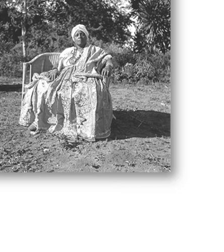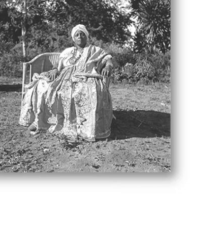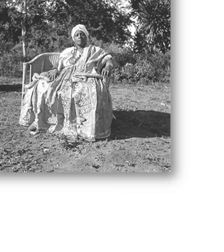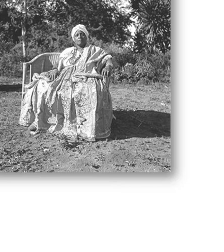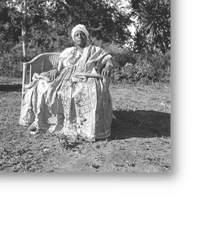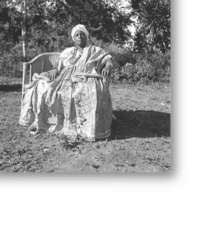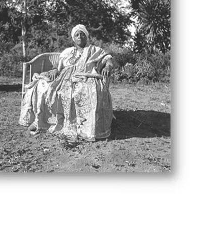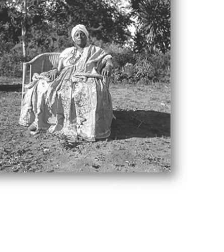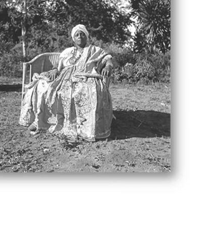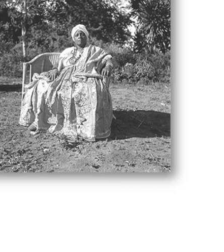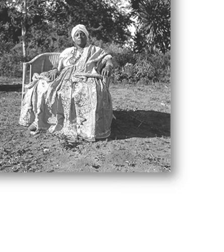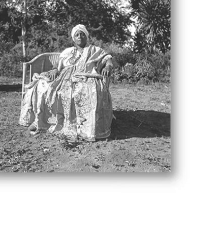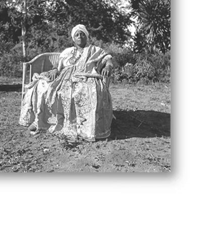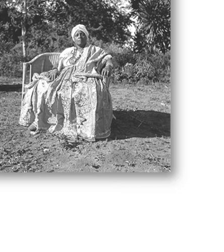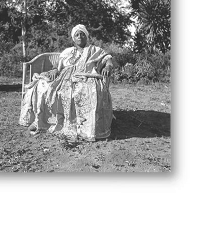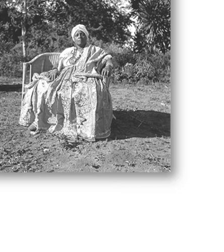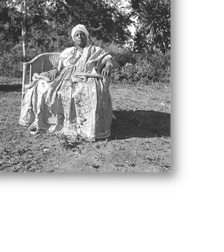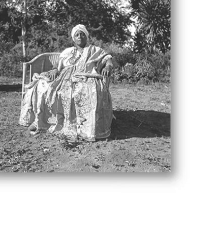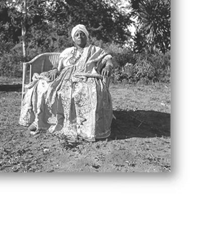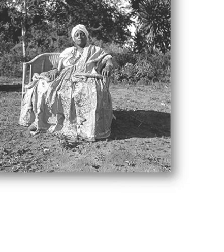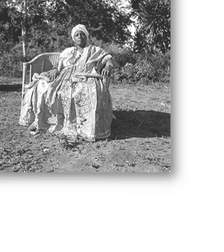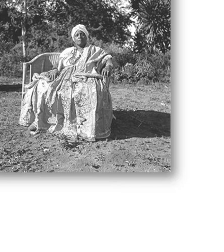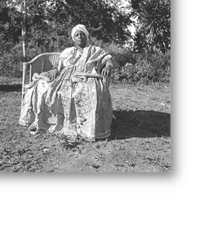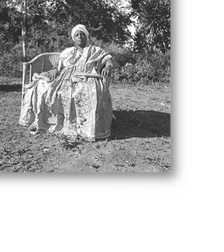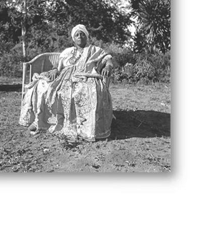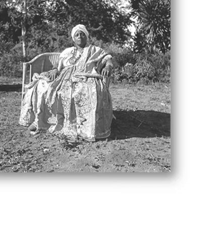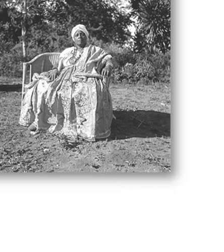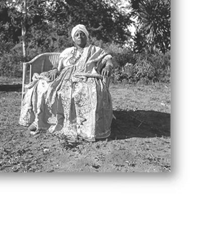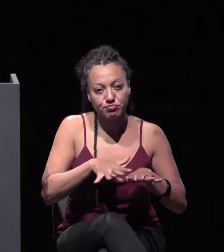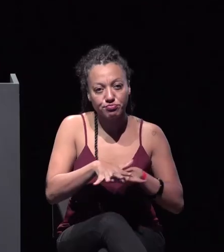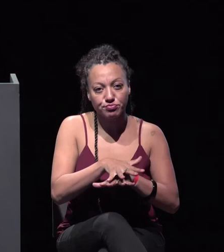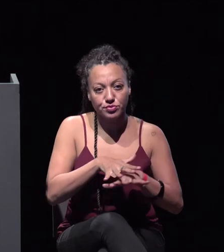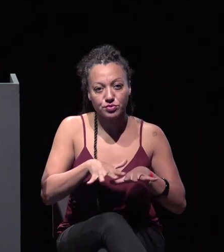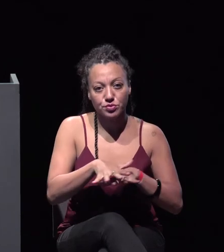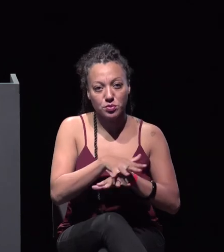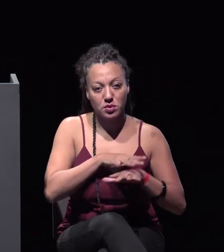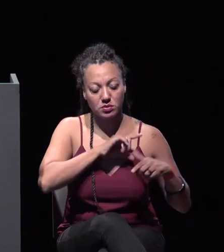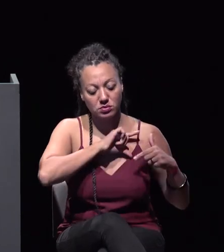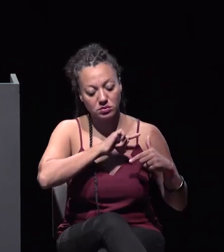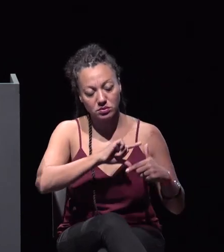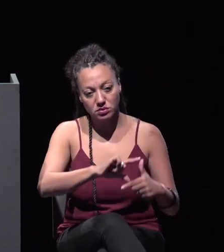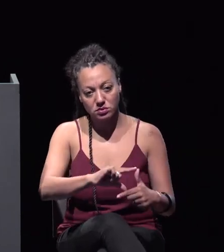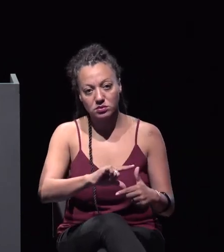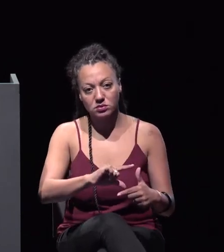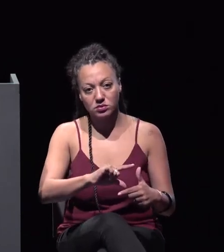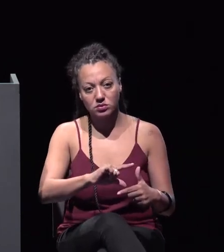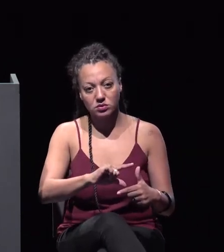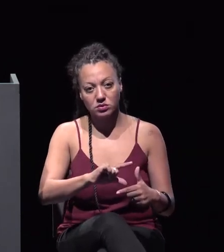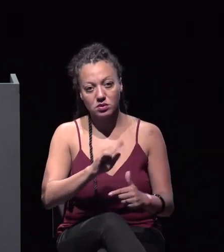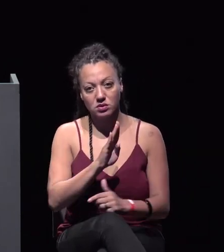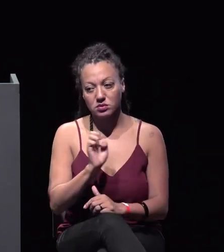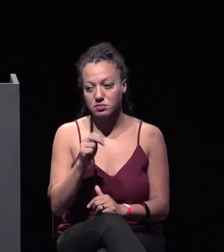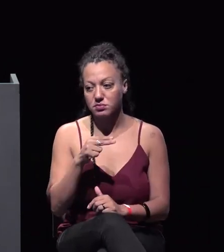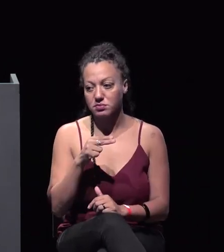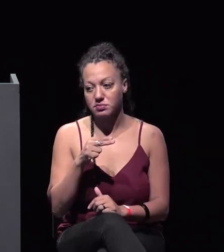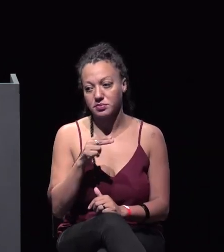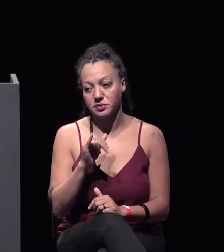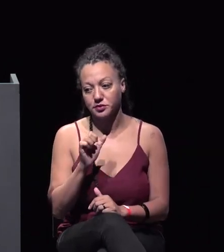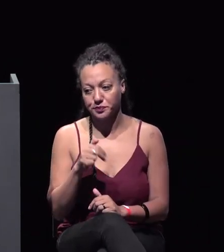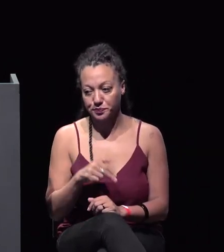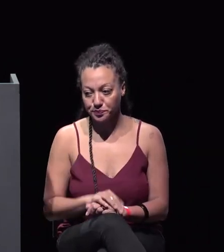coisas novas no novo mundo para os rituais tradicionais do benin